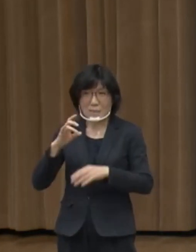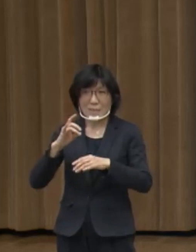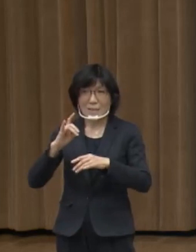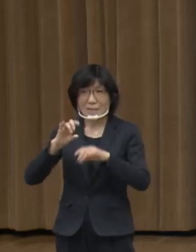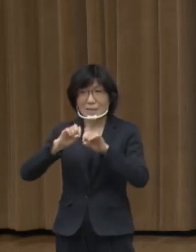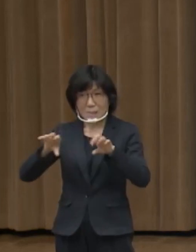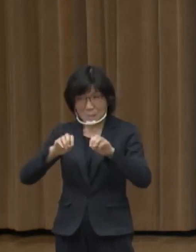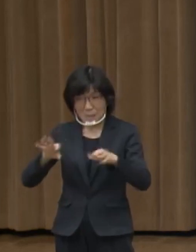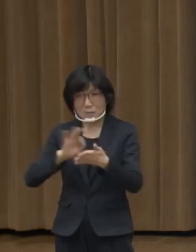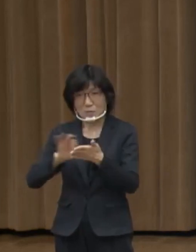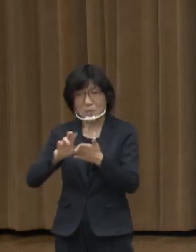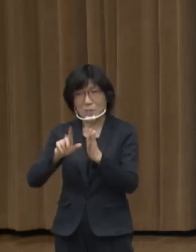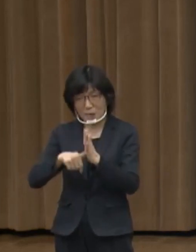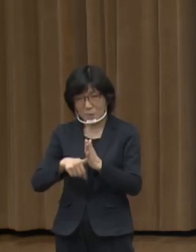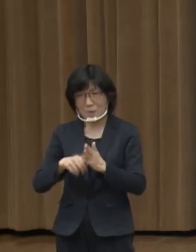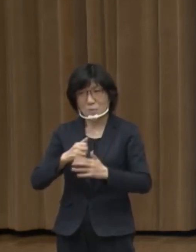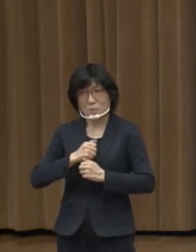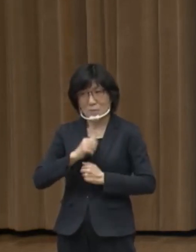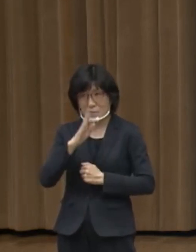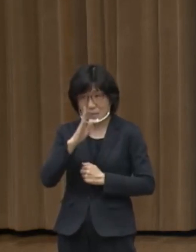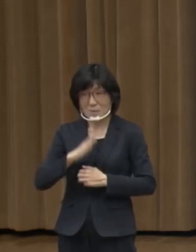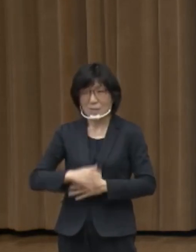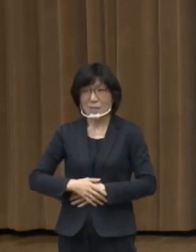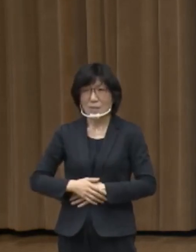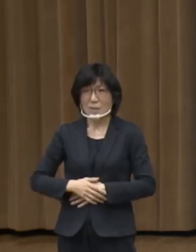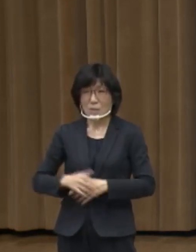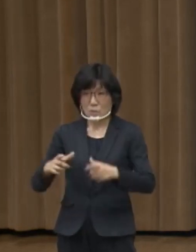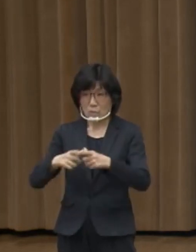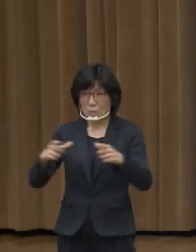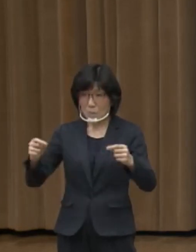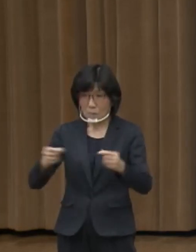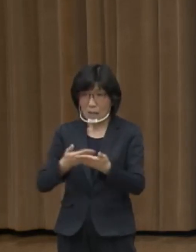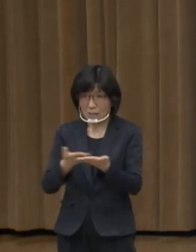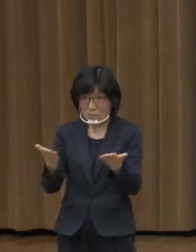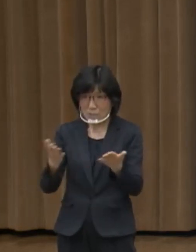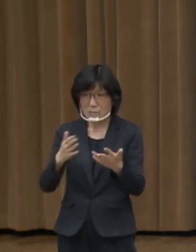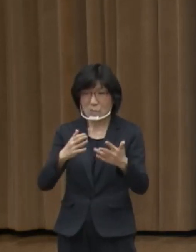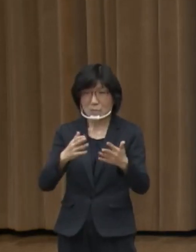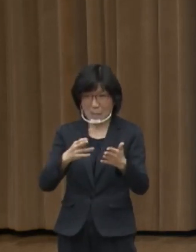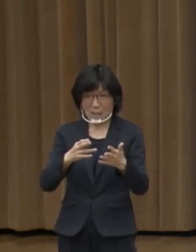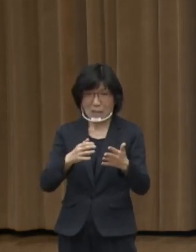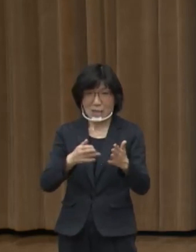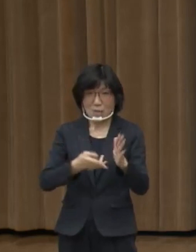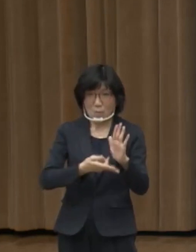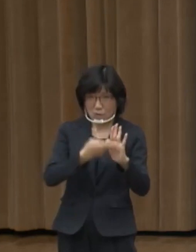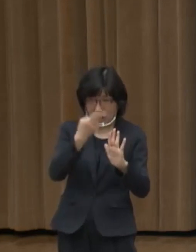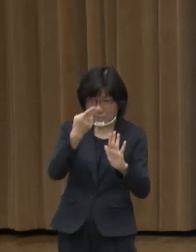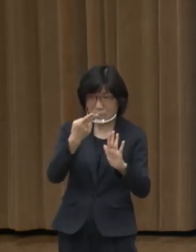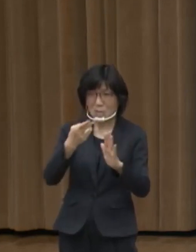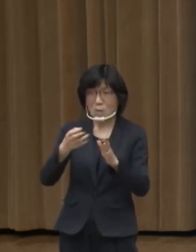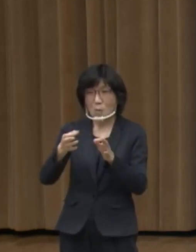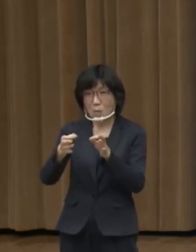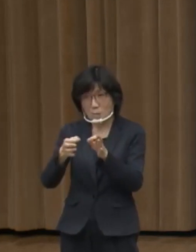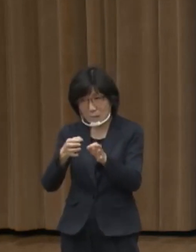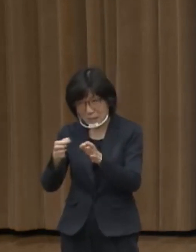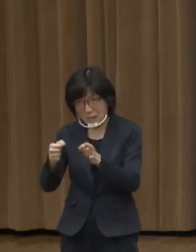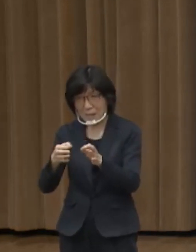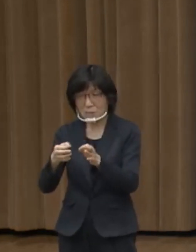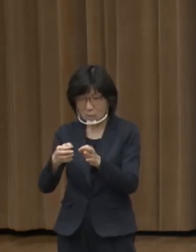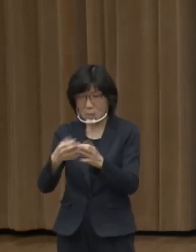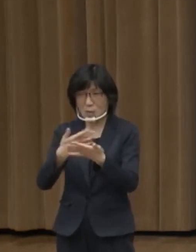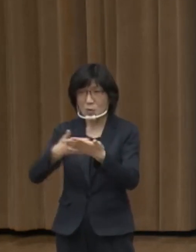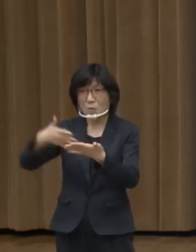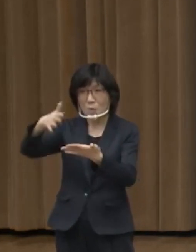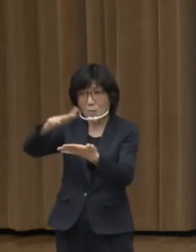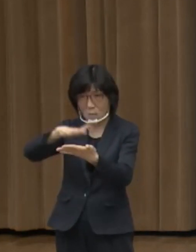ご注意いただきたいと思います。クーポンを配布する旅館やクーポンが利用できる土産物店等の一覧表